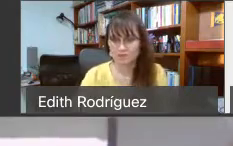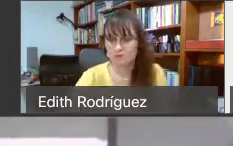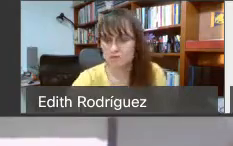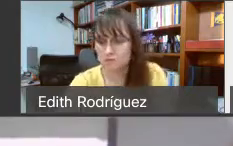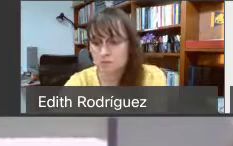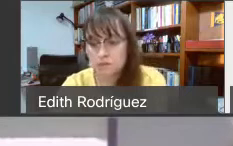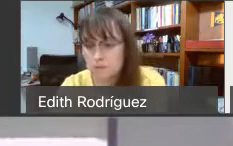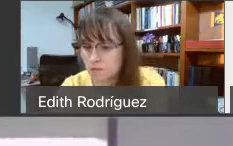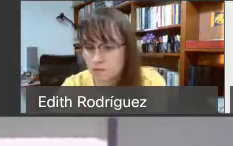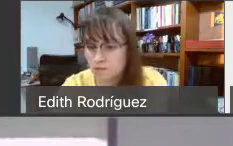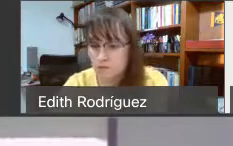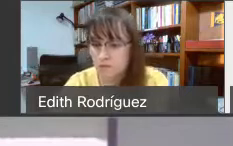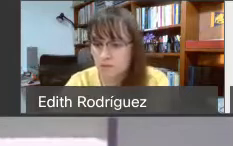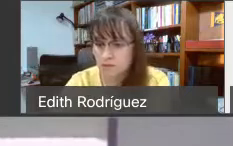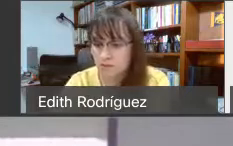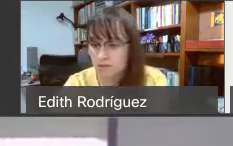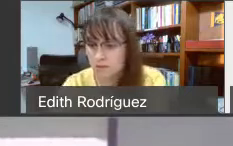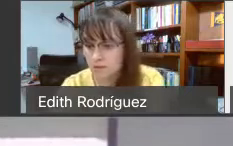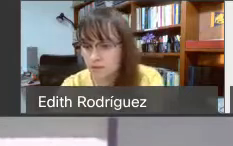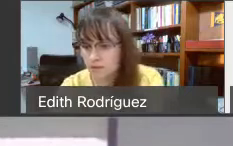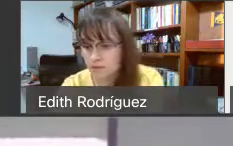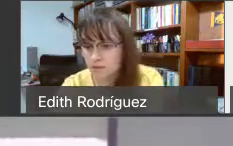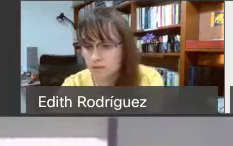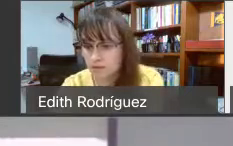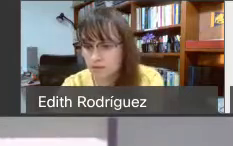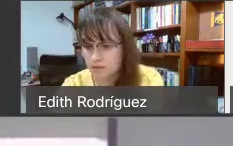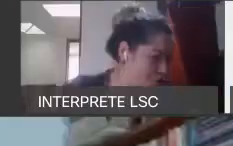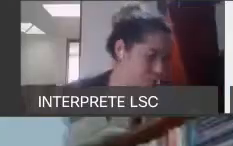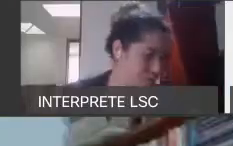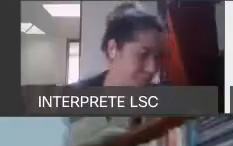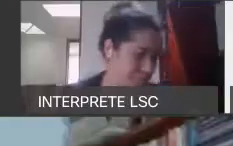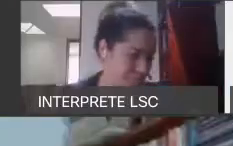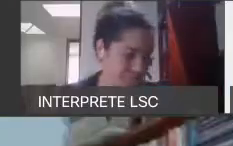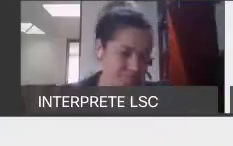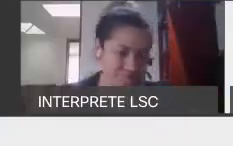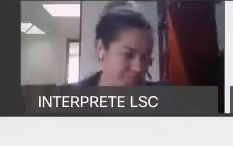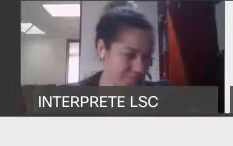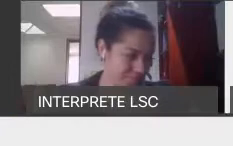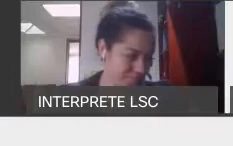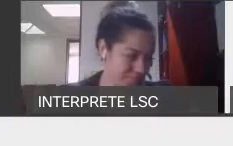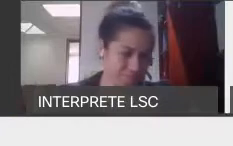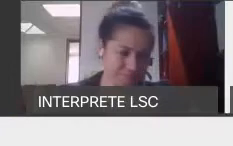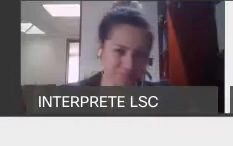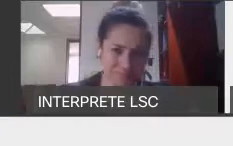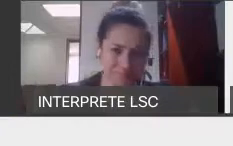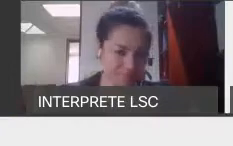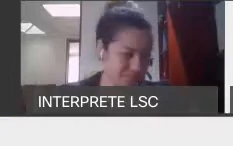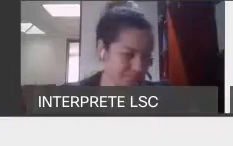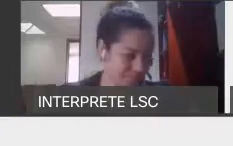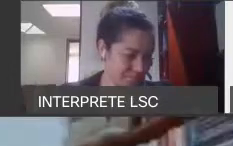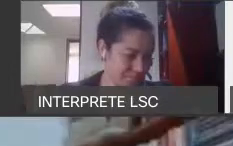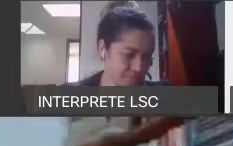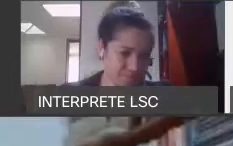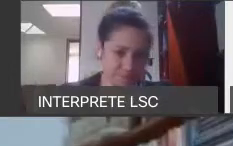Bueno, ahí se oye un poquito mejor si quieres. Hola, hola, hola. Nos toca. Hola.